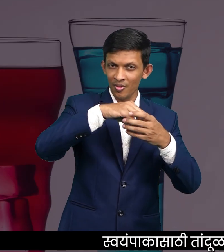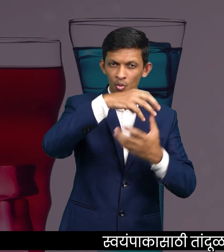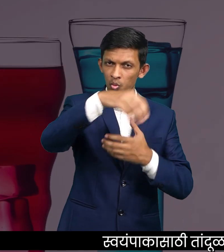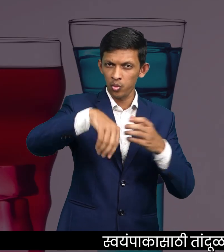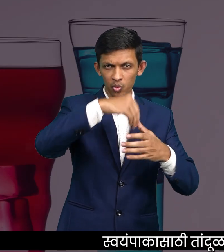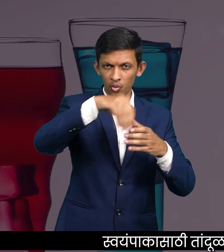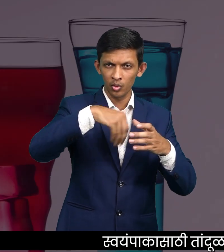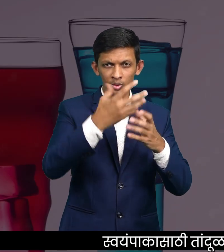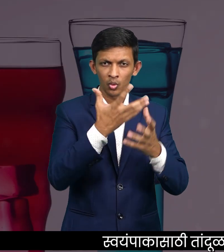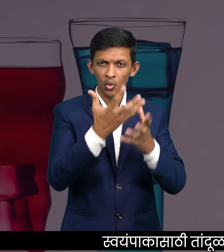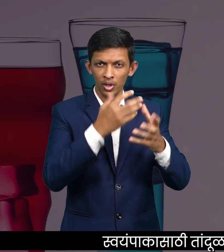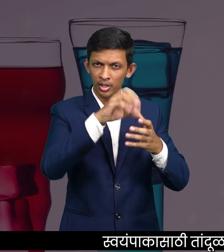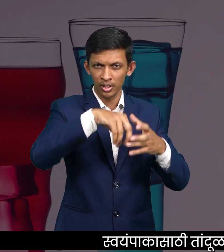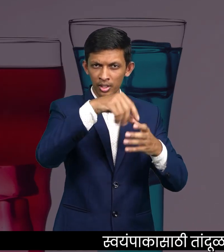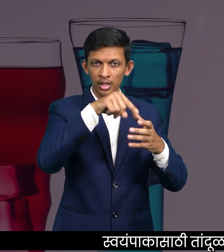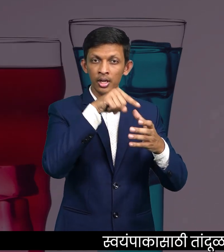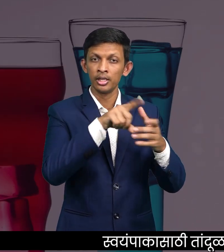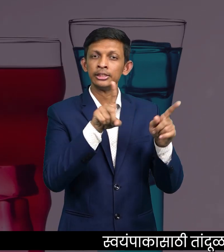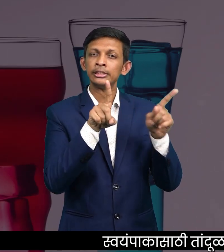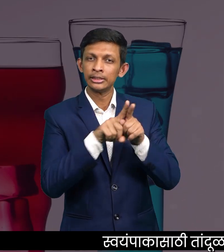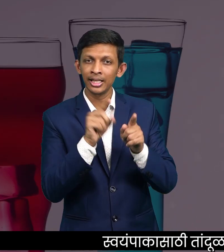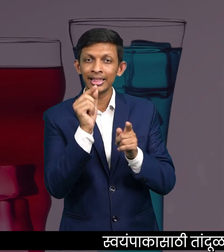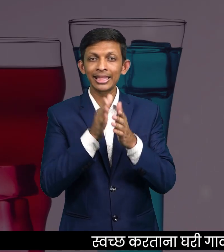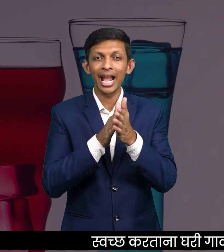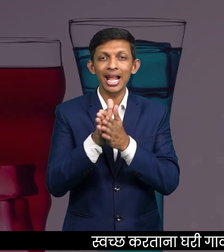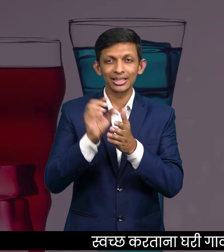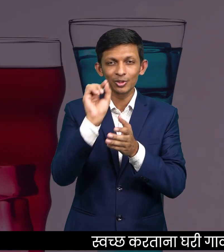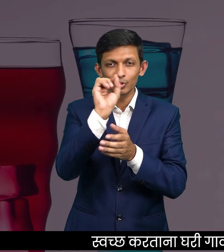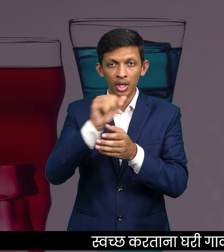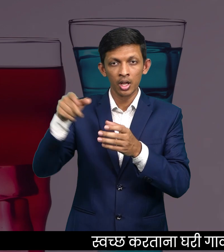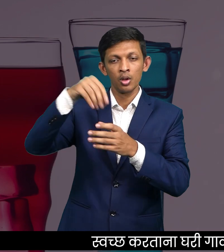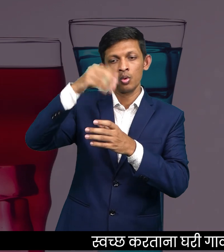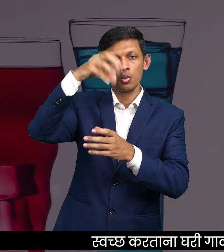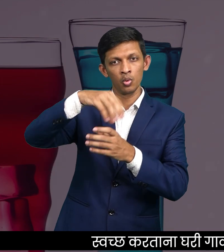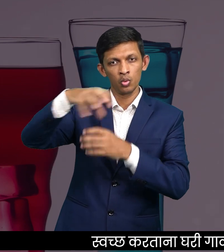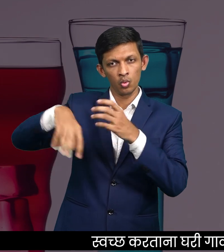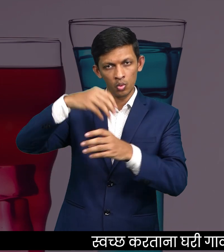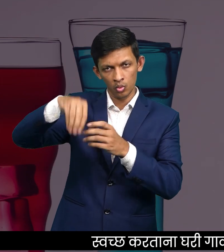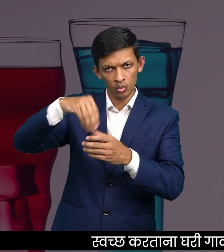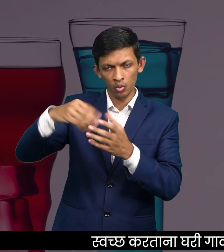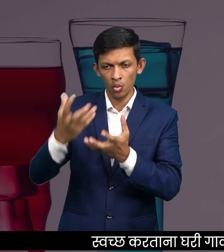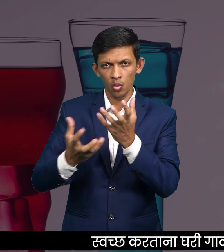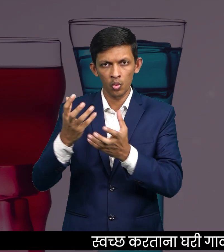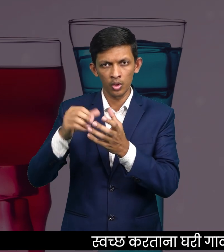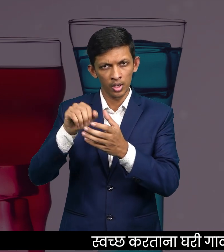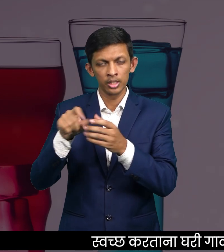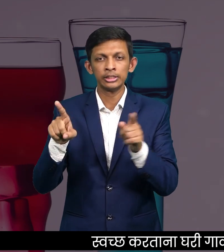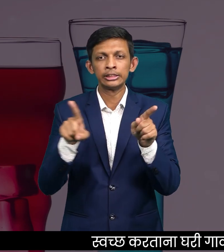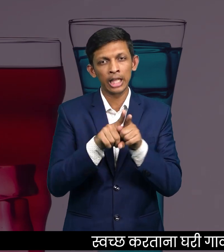स्वयंपाकासाठी तांदूळ आणि डाळी स्वच्छ करताना घरी गाळणे आणि निचरा वापरले जाते.